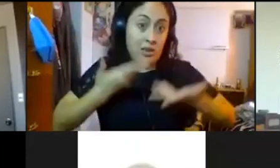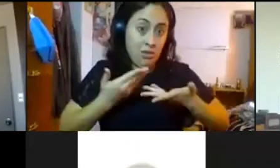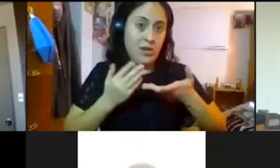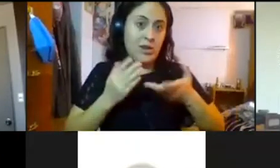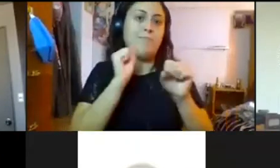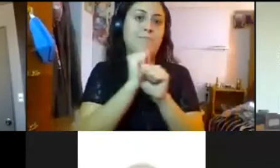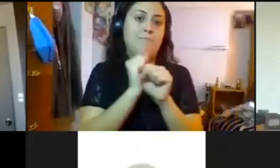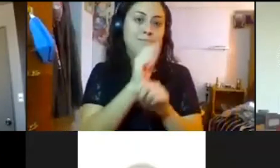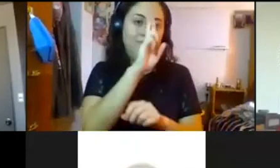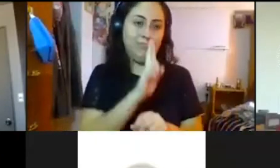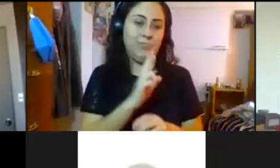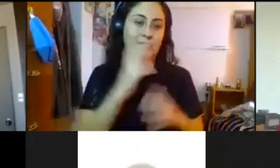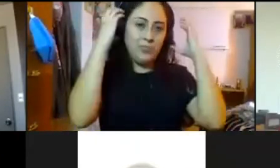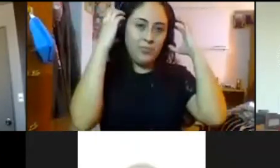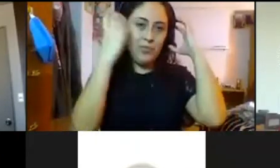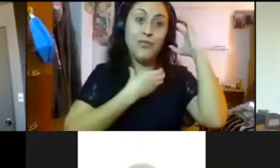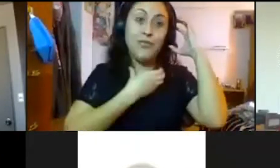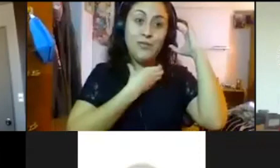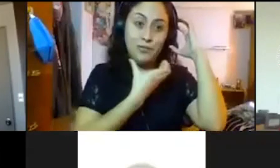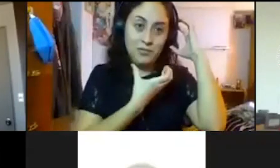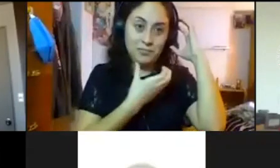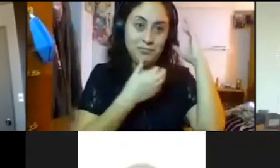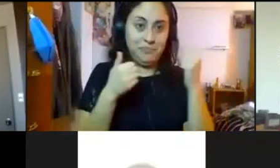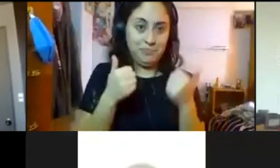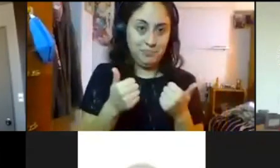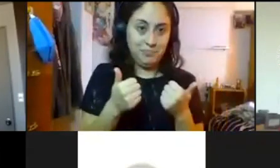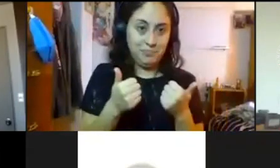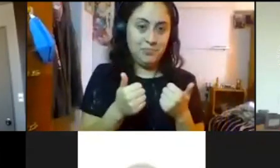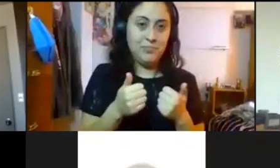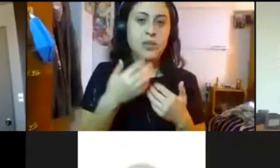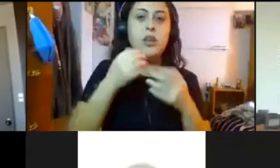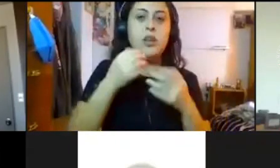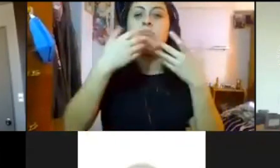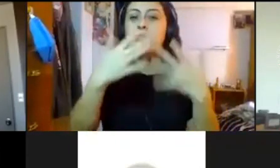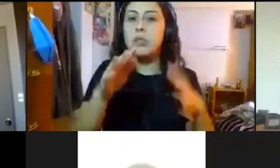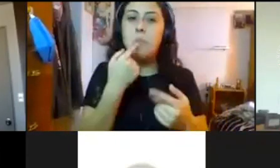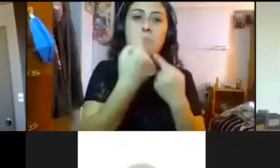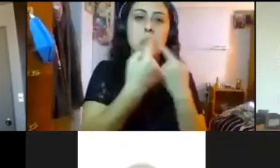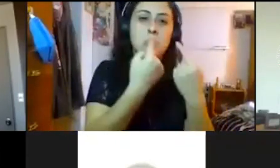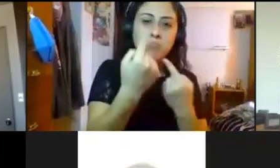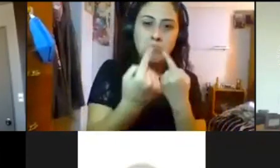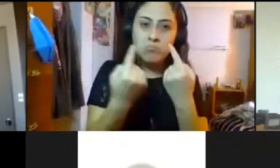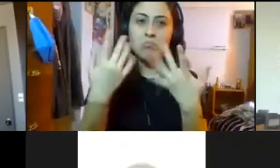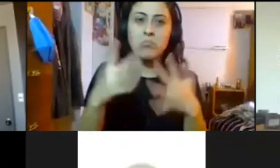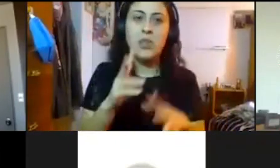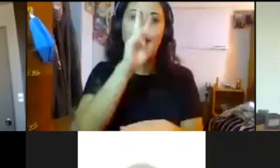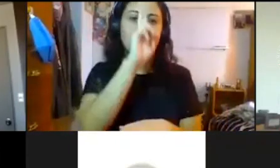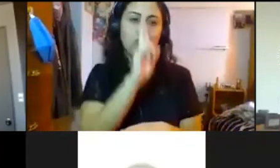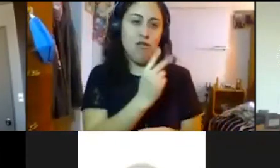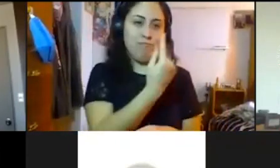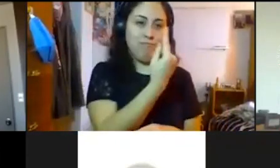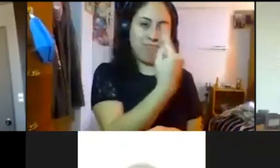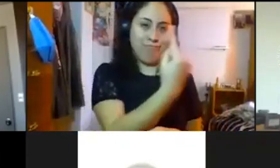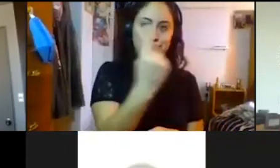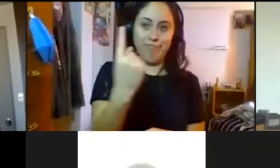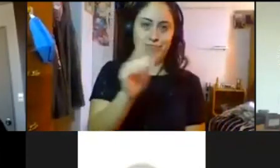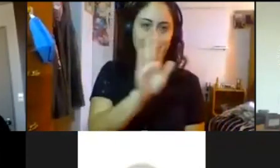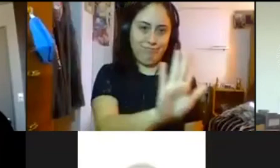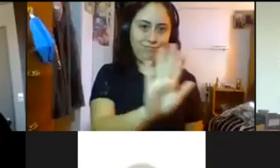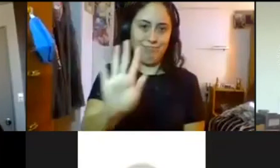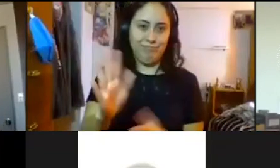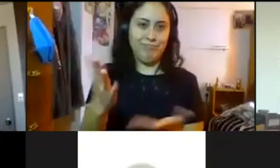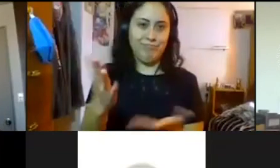como fonoaudióloga. Pudieron hacer preguntas respecto del rol que cada uno cumple, cómo